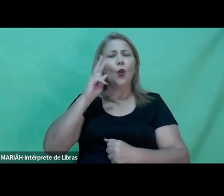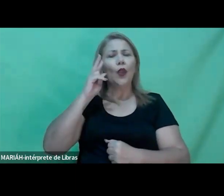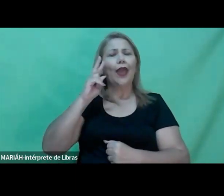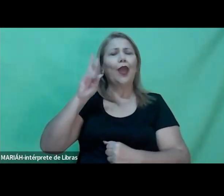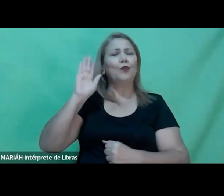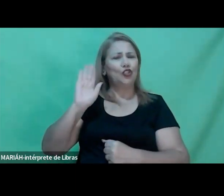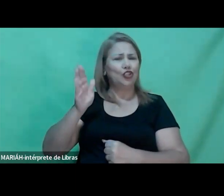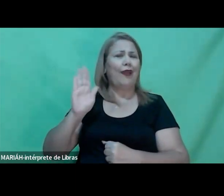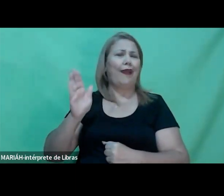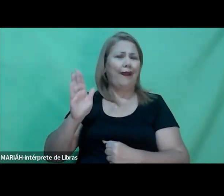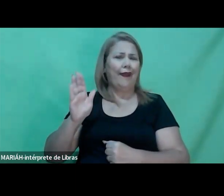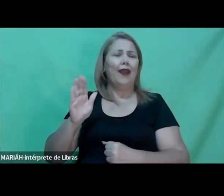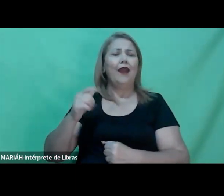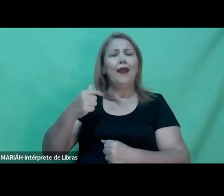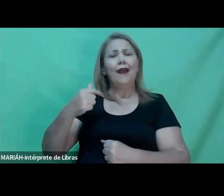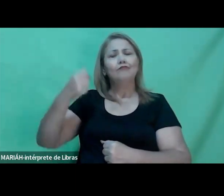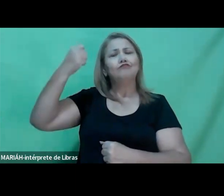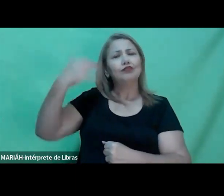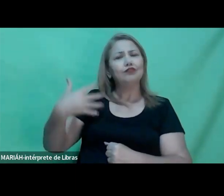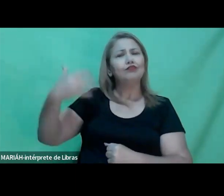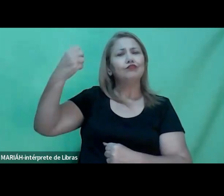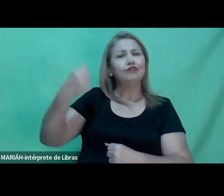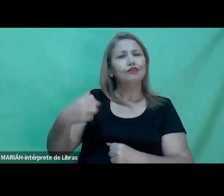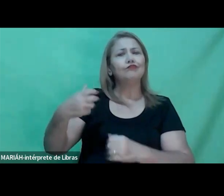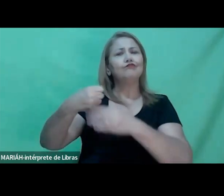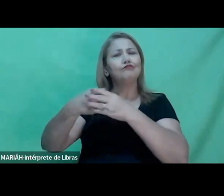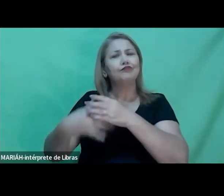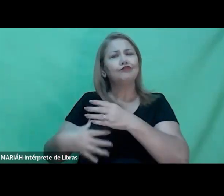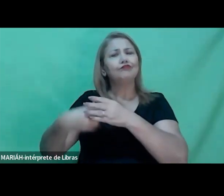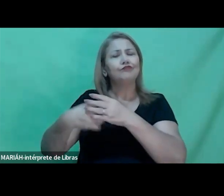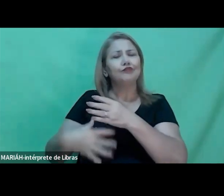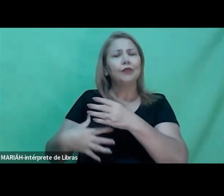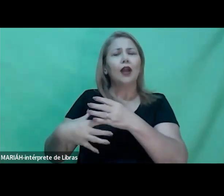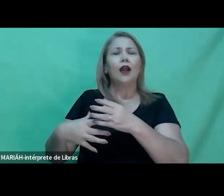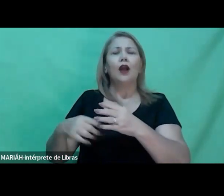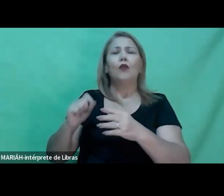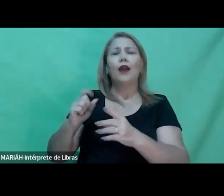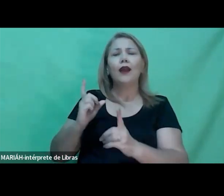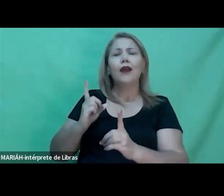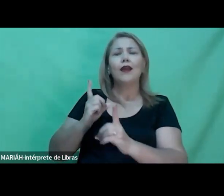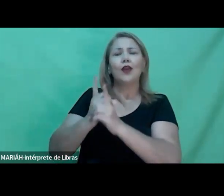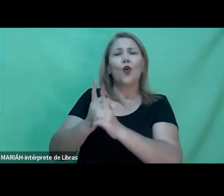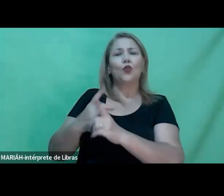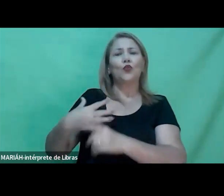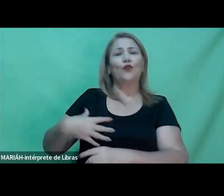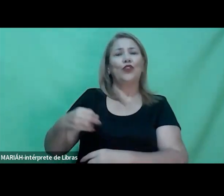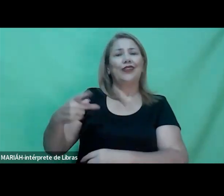la que tuve que describir para una persona ciega su primer encuentro con su hija